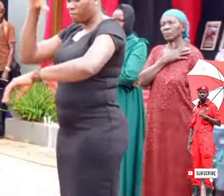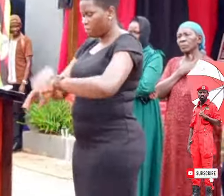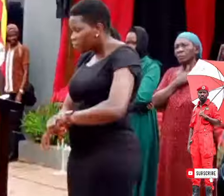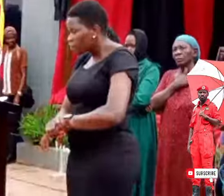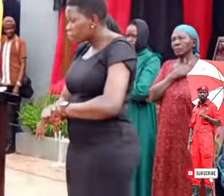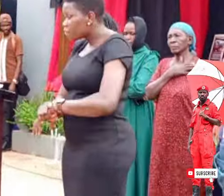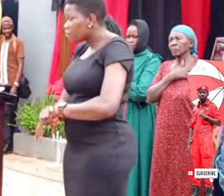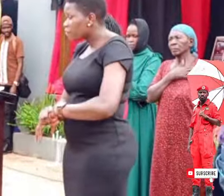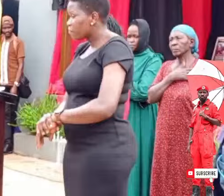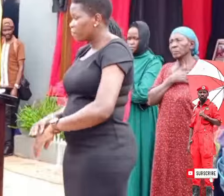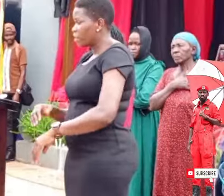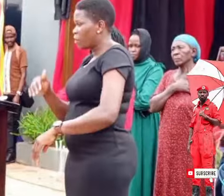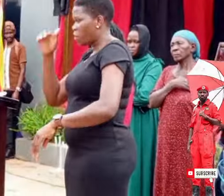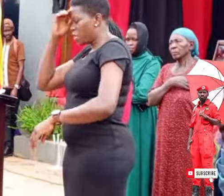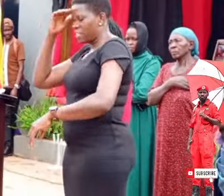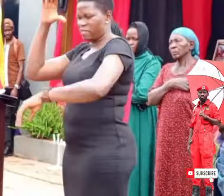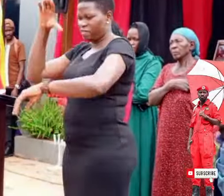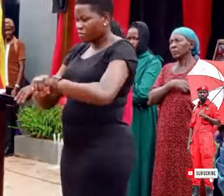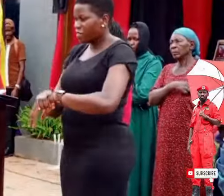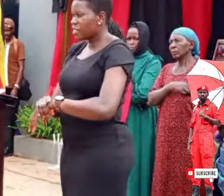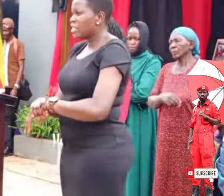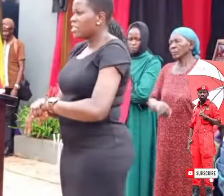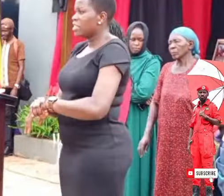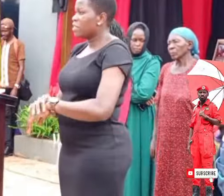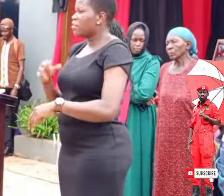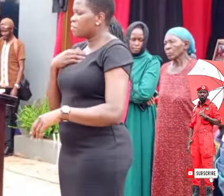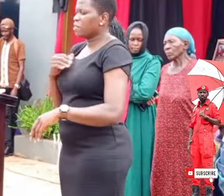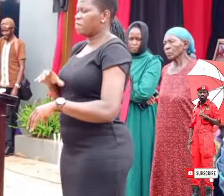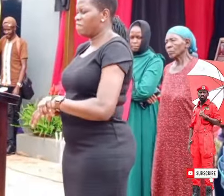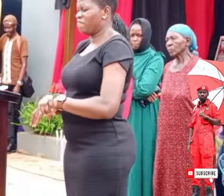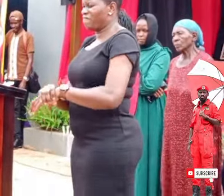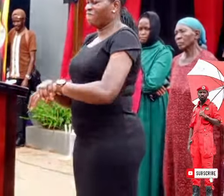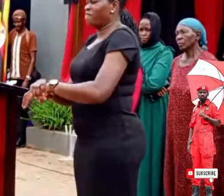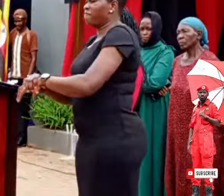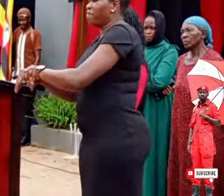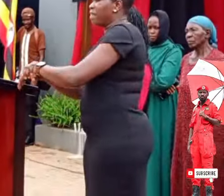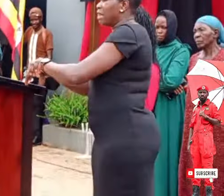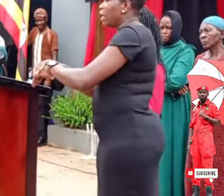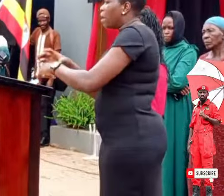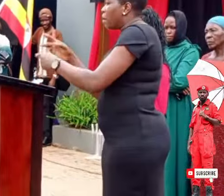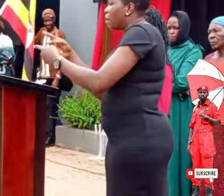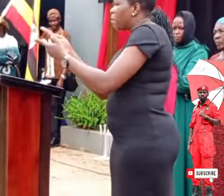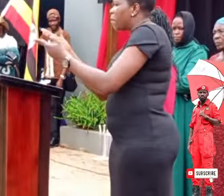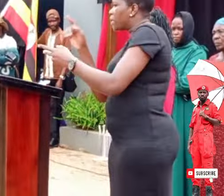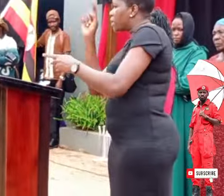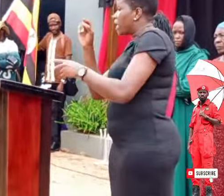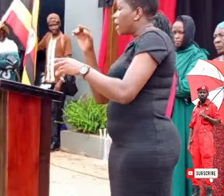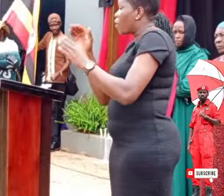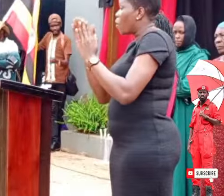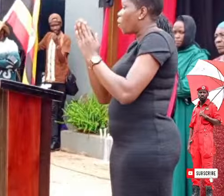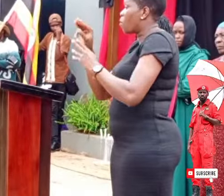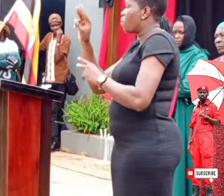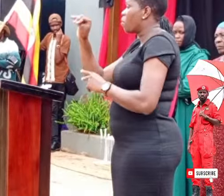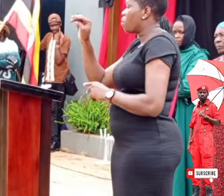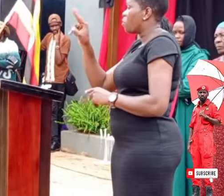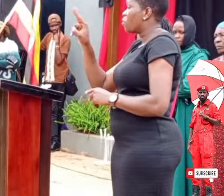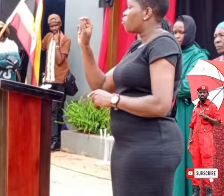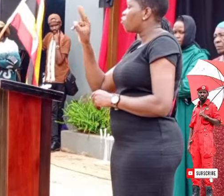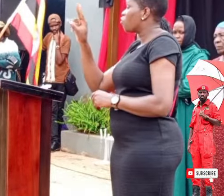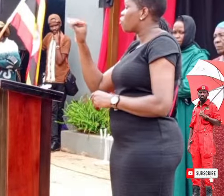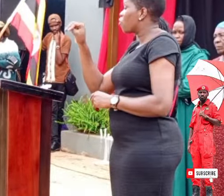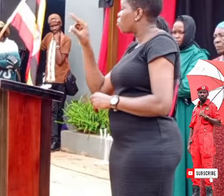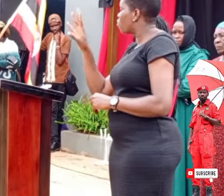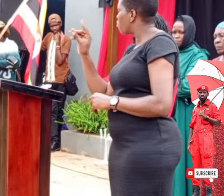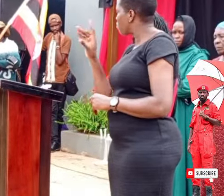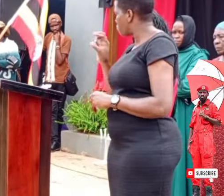ku mukono yali musajja nga nti ntambuza nga ntambuza sipiidi mu kitundu gye nali emutundwe